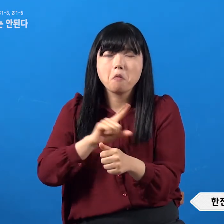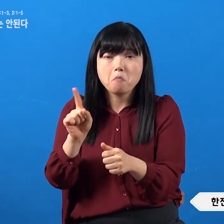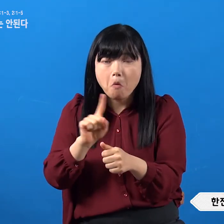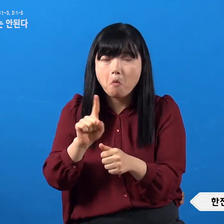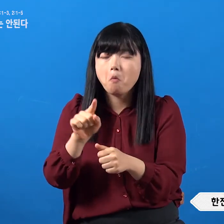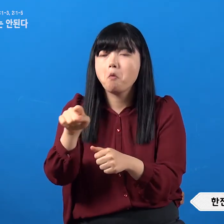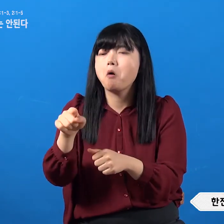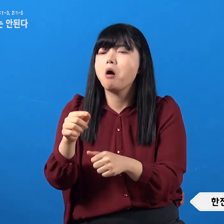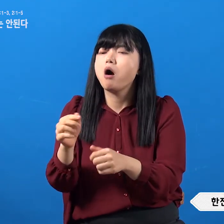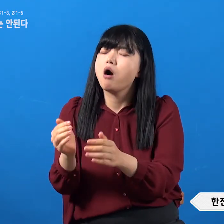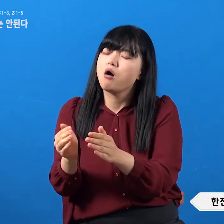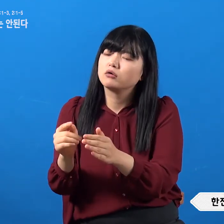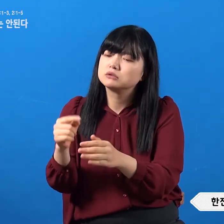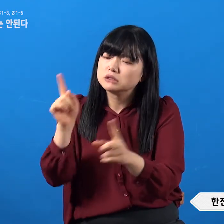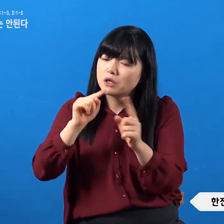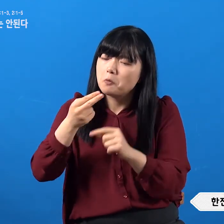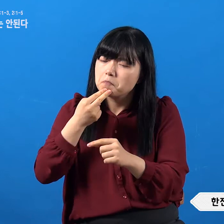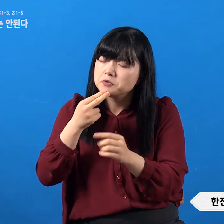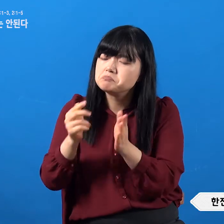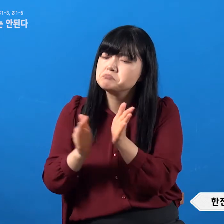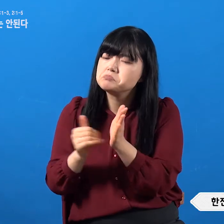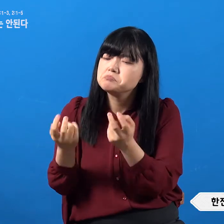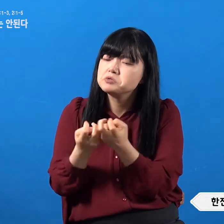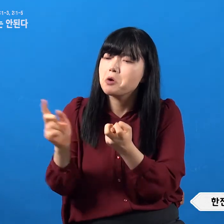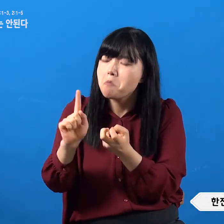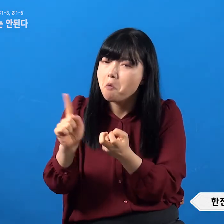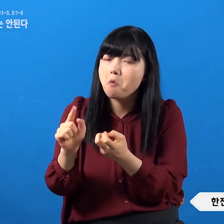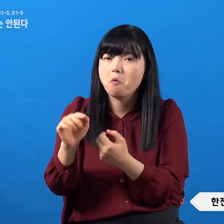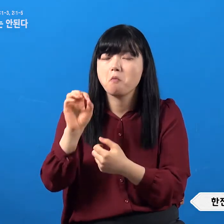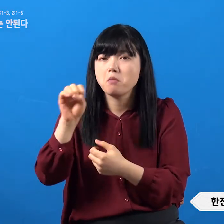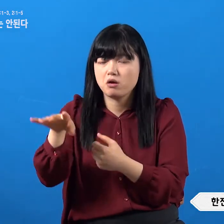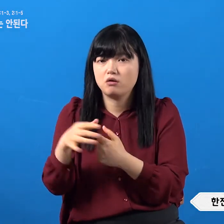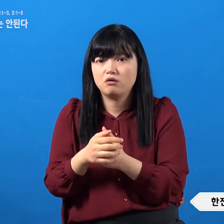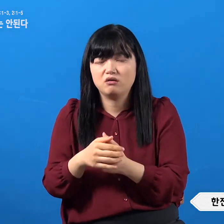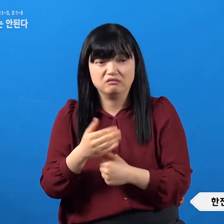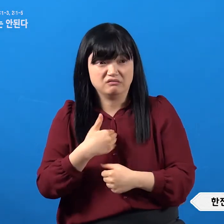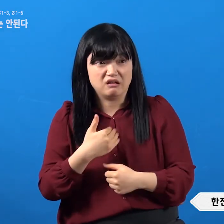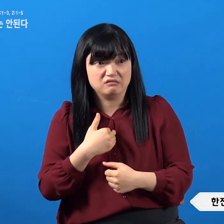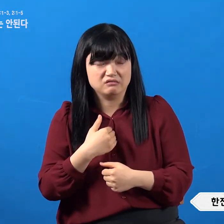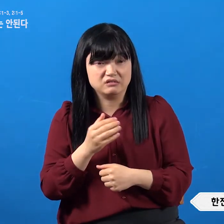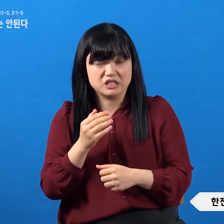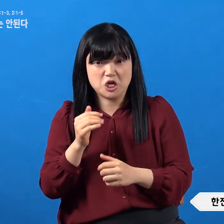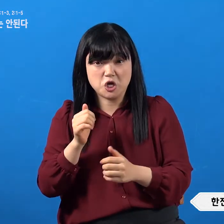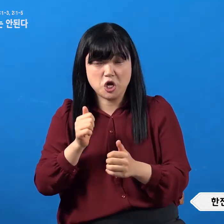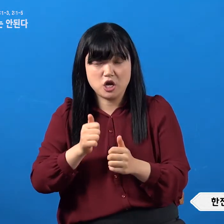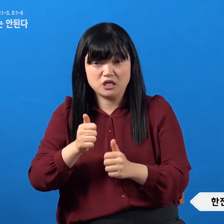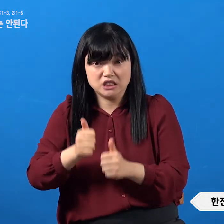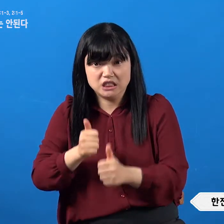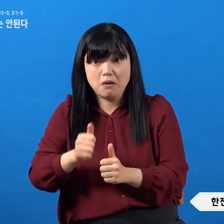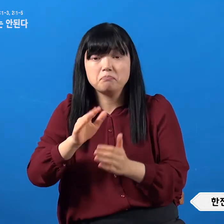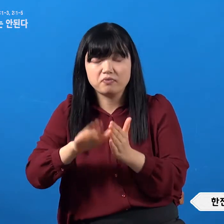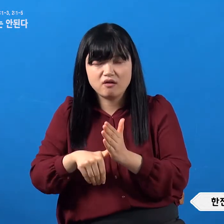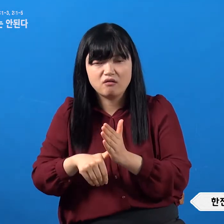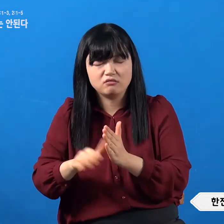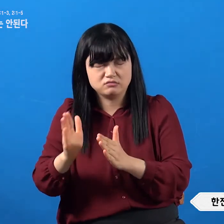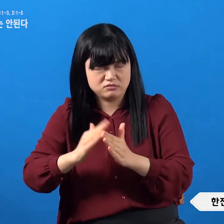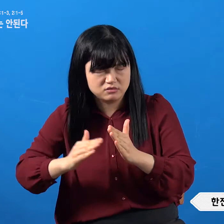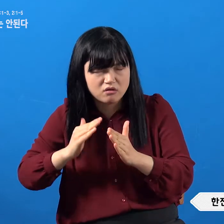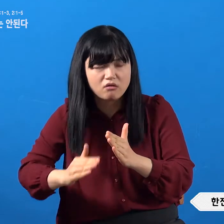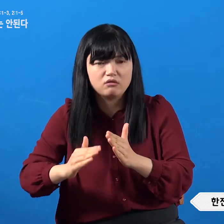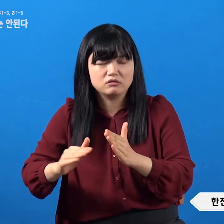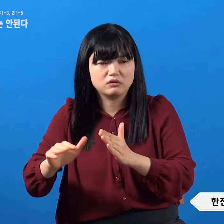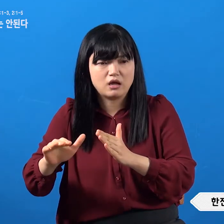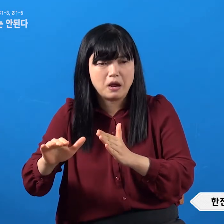기자가 비결이 뭔지를 물어봤습니다. 마이클 조던 하는 말이, 자기는 경기를 할 때에 절대로